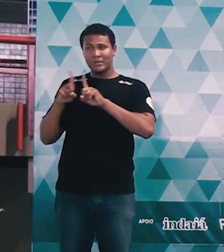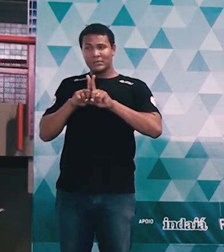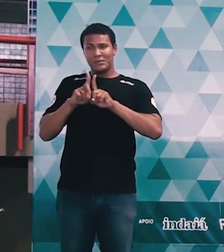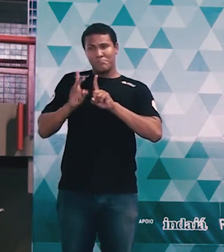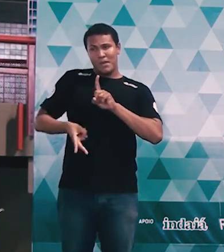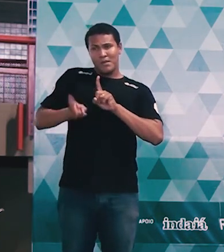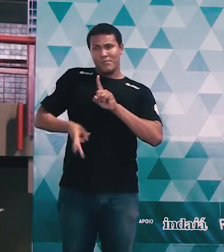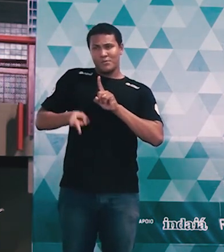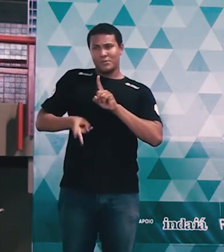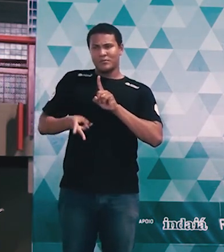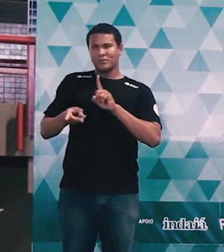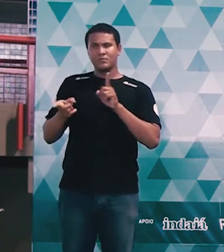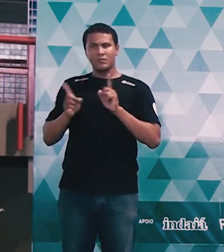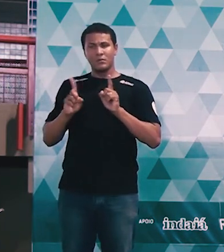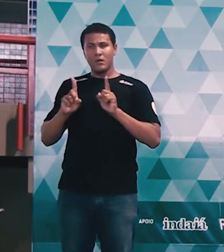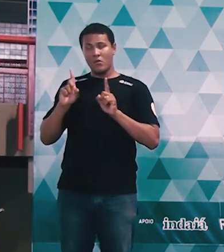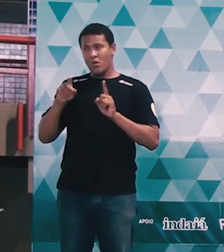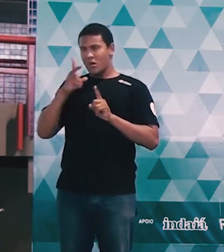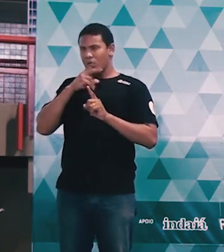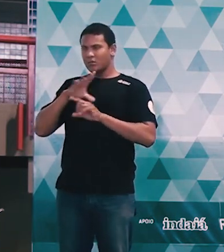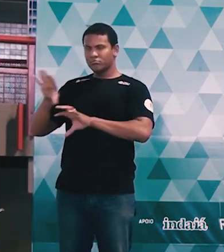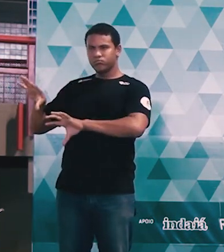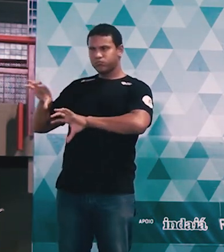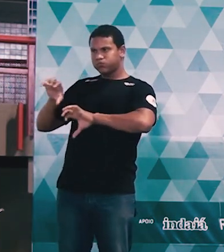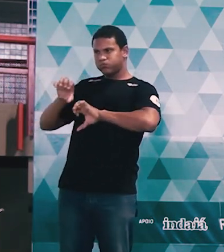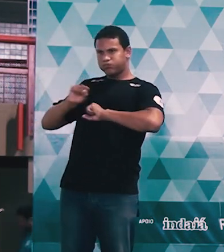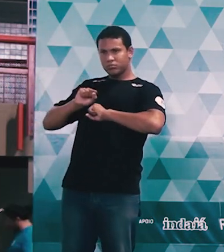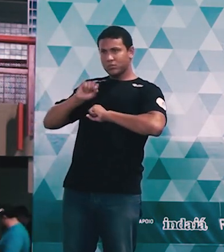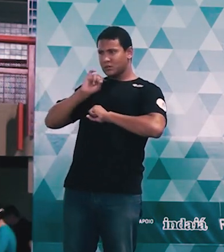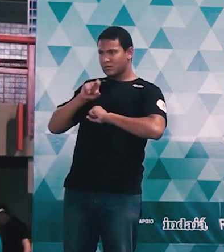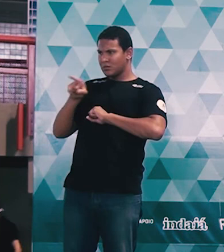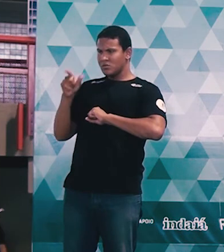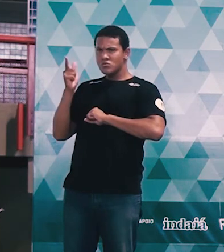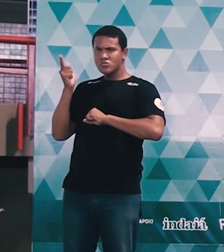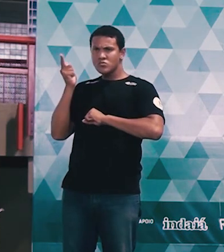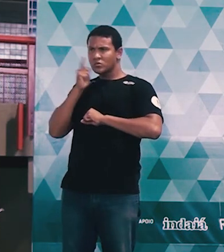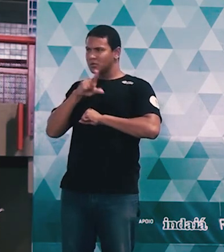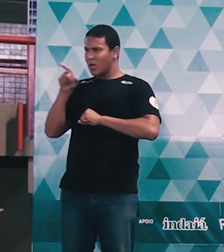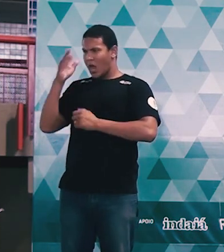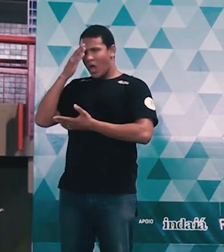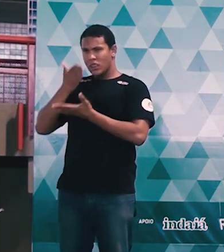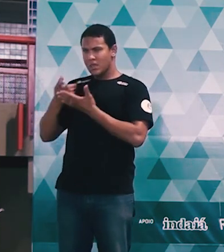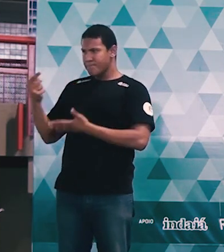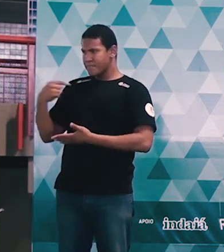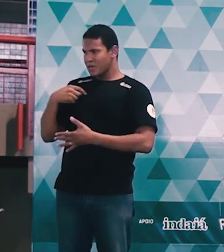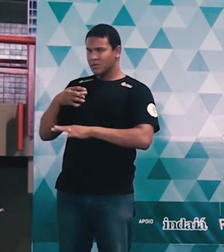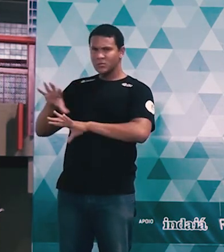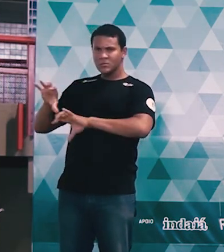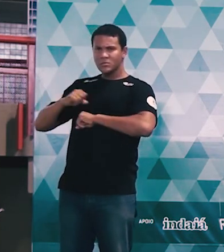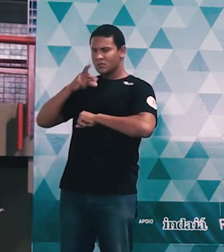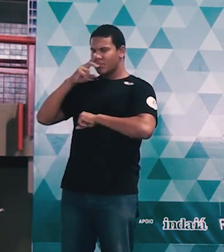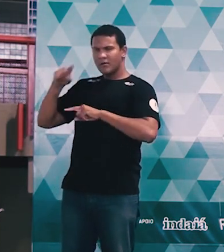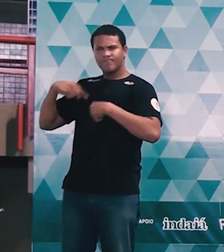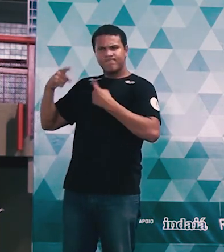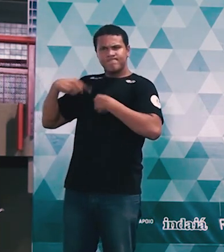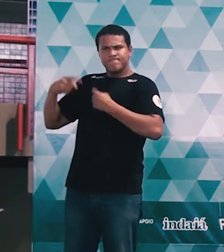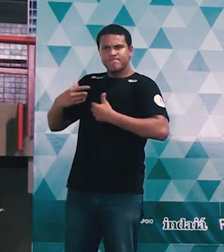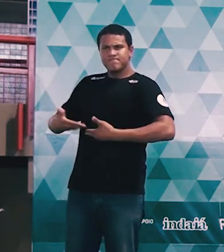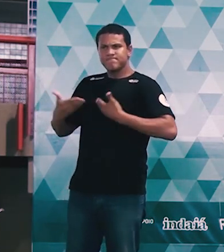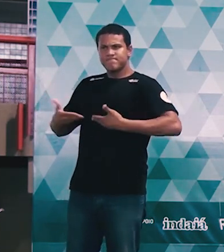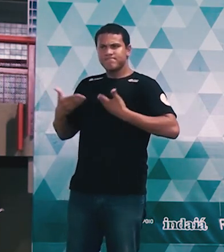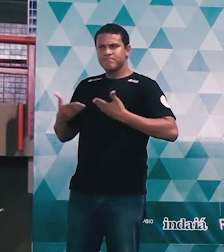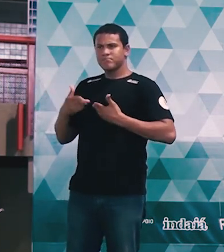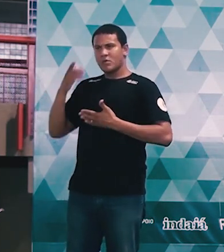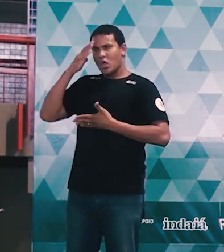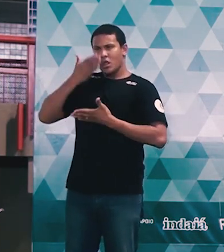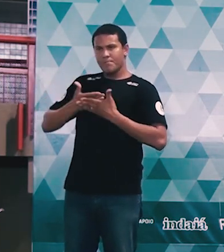nem mesmo a delícia da companhia. É a inspiração espiritual que vem quando você descobre que